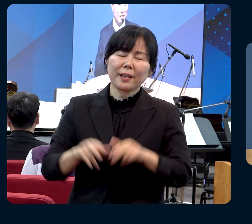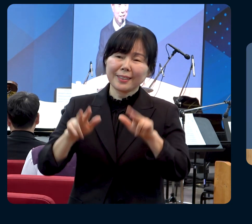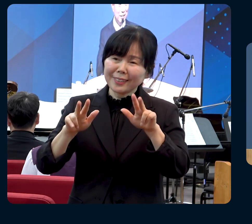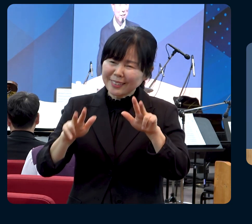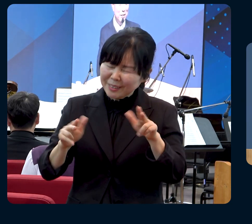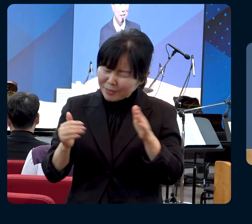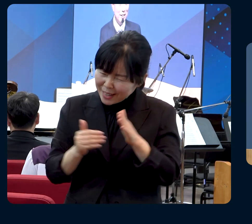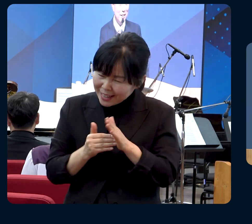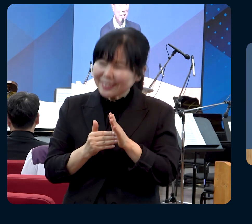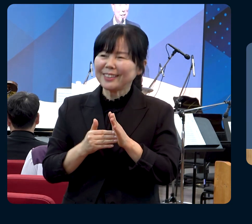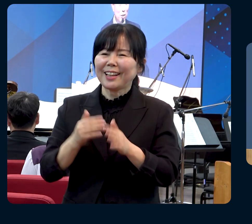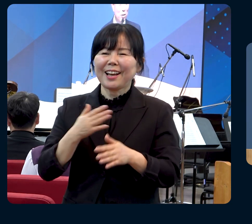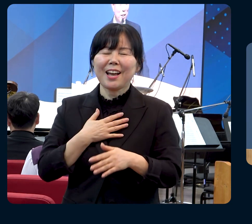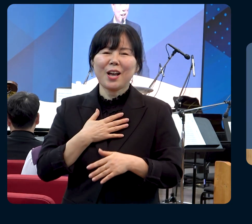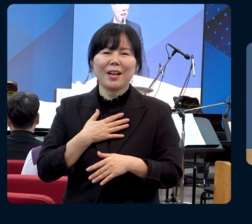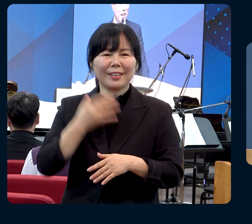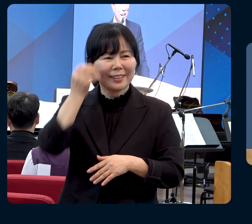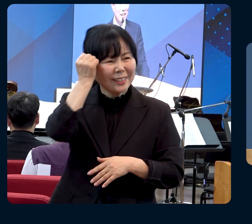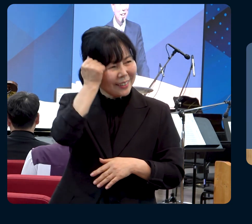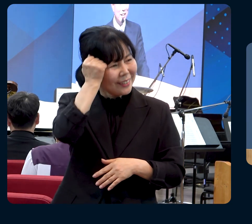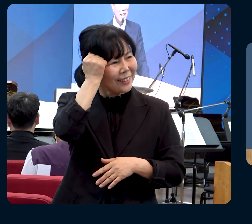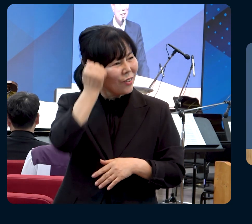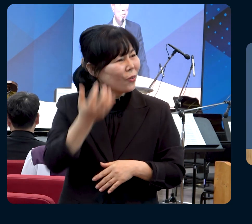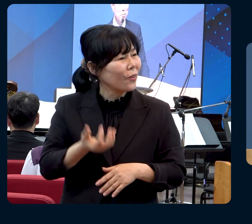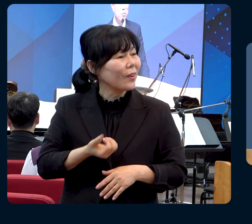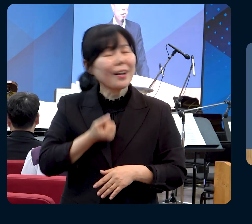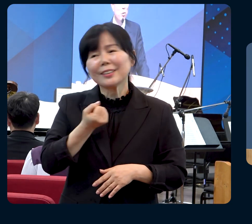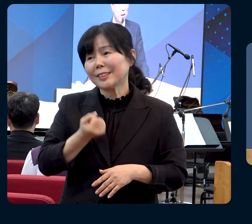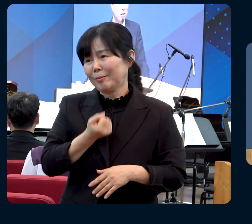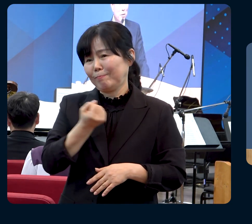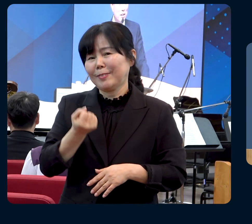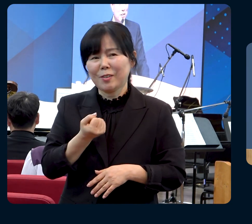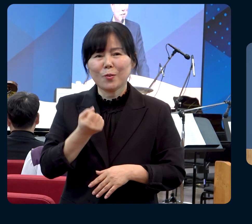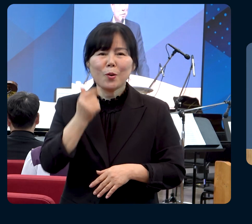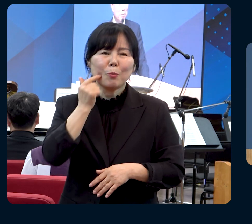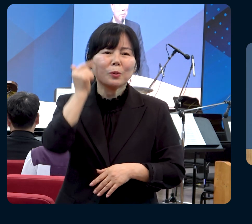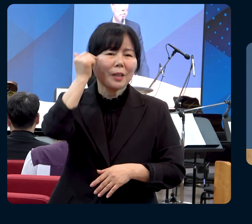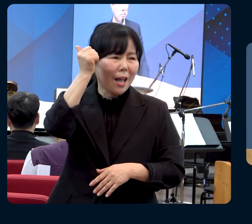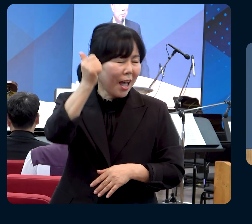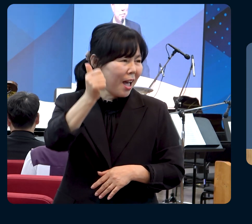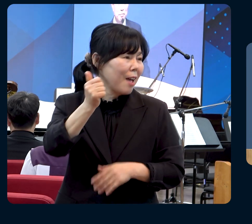지금까지 그 청년의 이야기를 가슴에 품고 목회를 해왔어요.